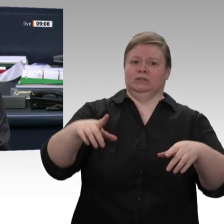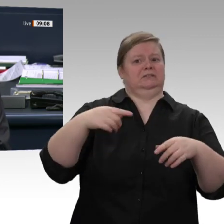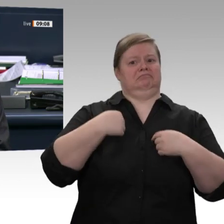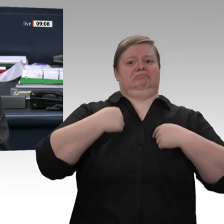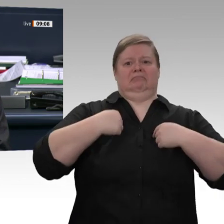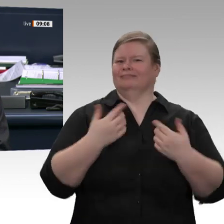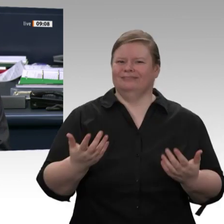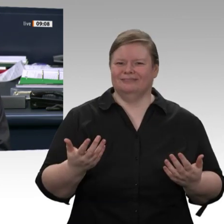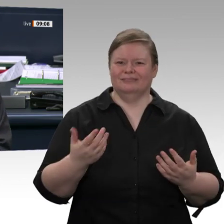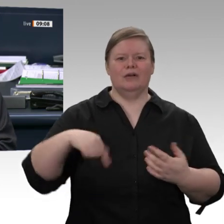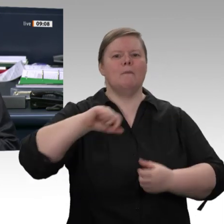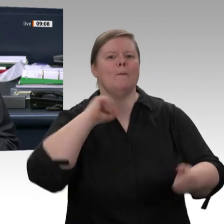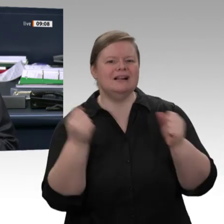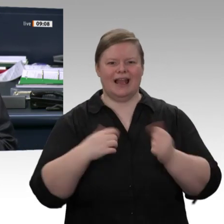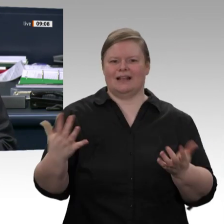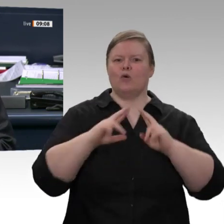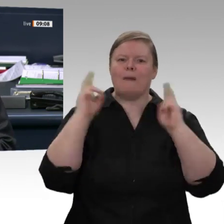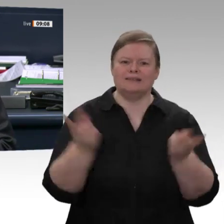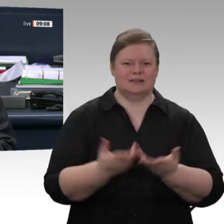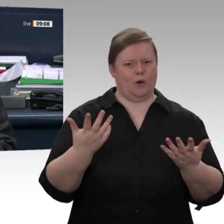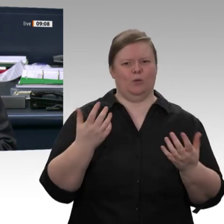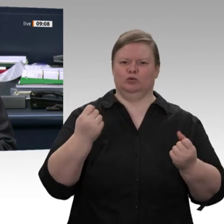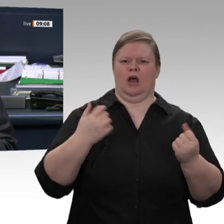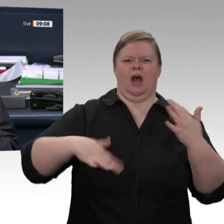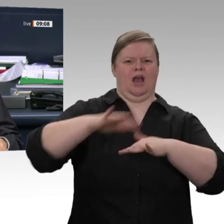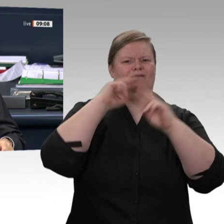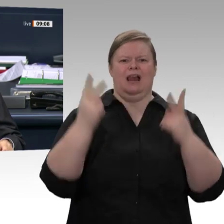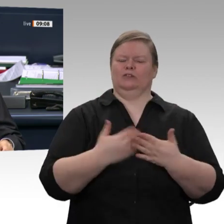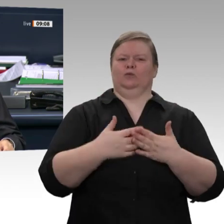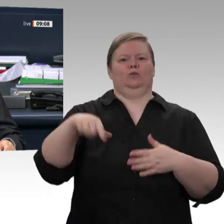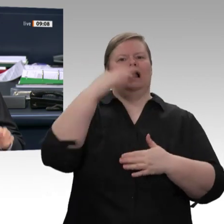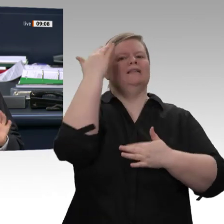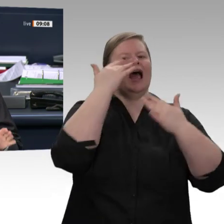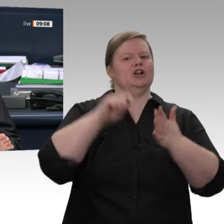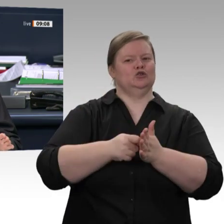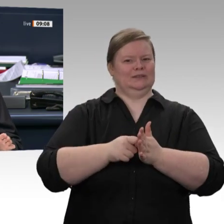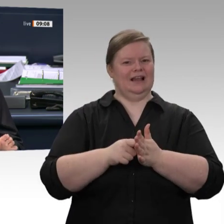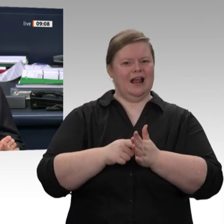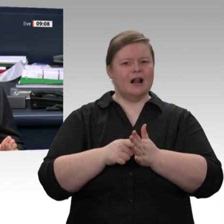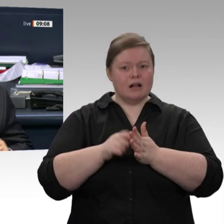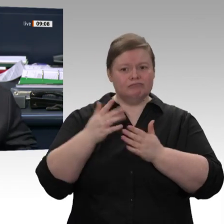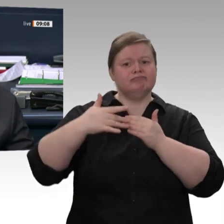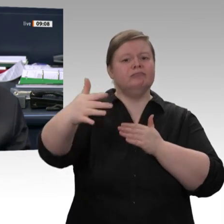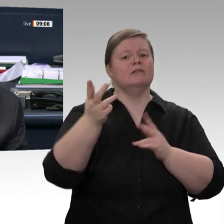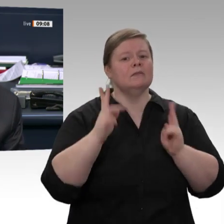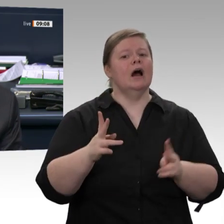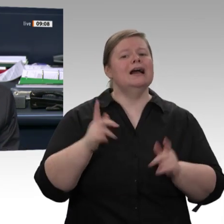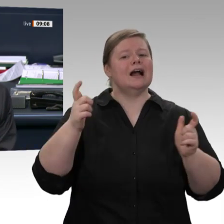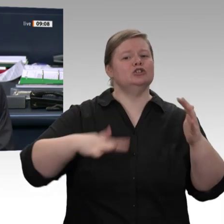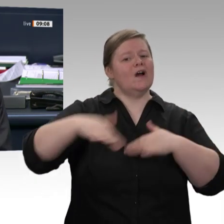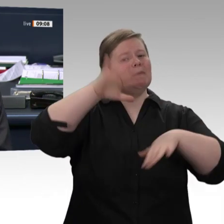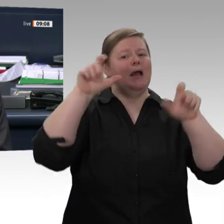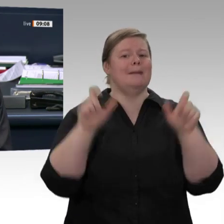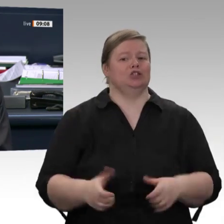jedenfalls nicht gerecht, wenn wir Menschen allzu leichtfertig abstempeln. Als rechts oder links, als fremd